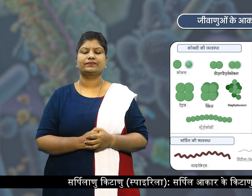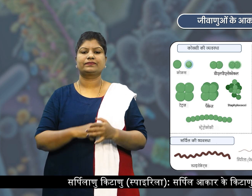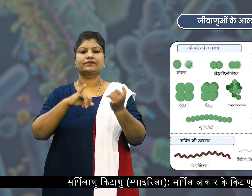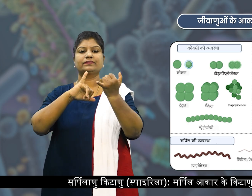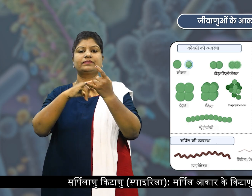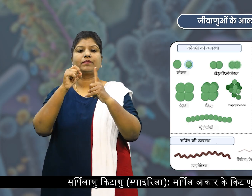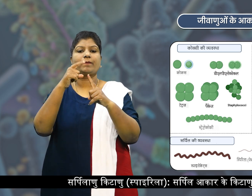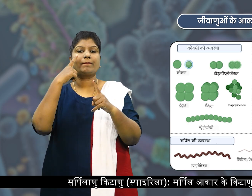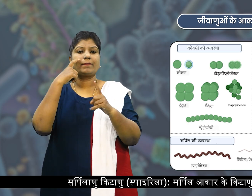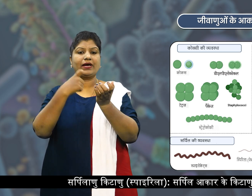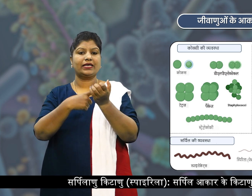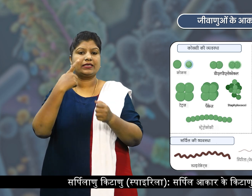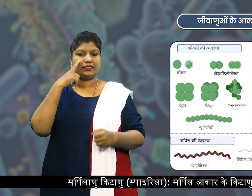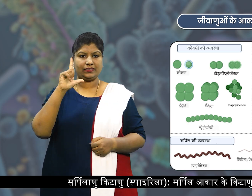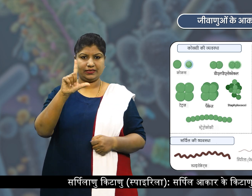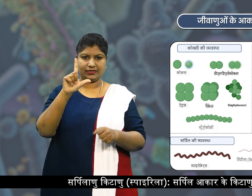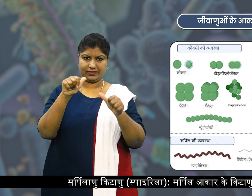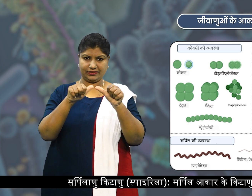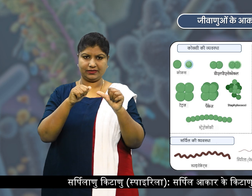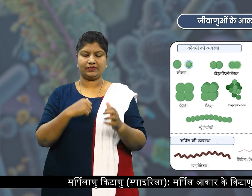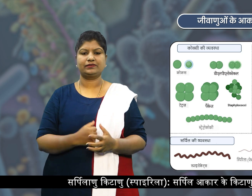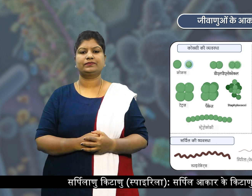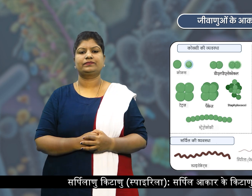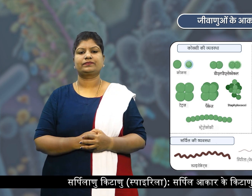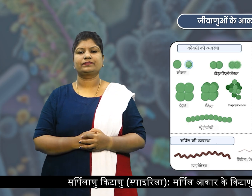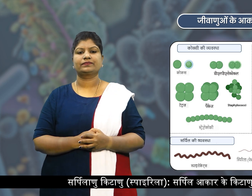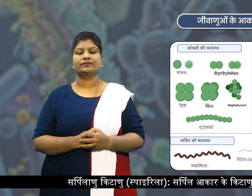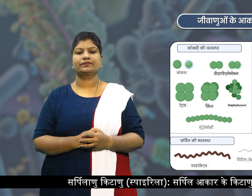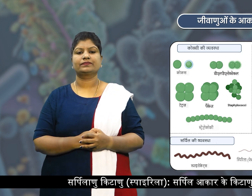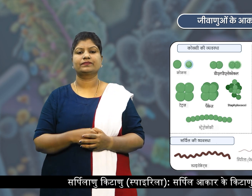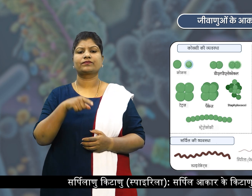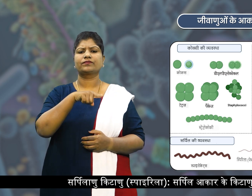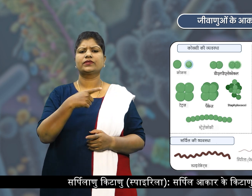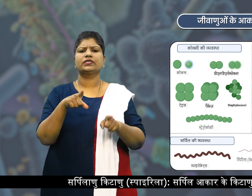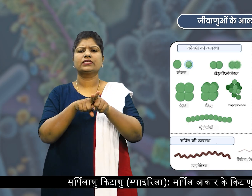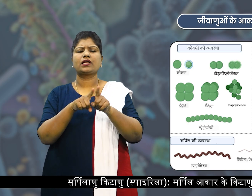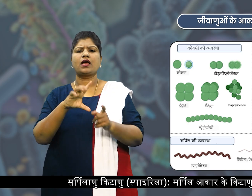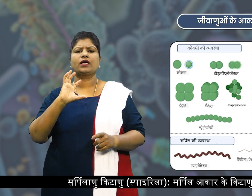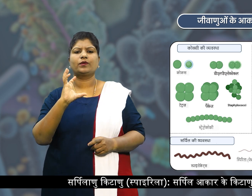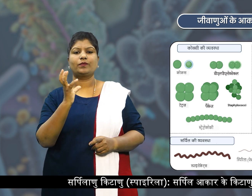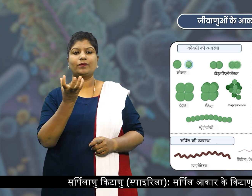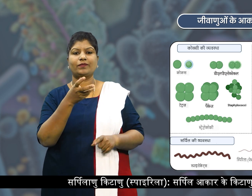सर्पिलानु कीटाणु स्पाइरेला, सर्पिल आकार के कीटाणु हैं।